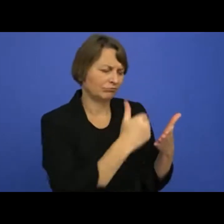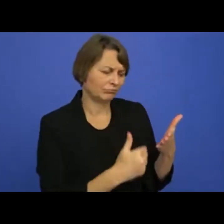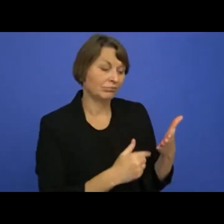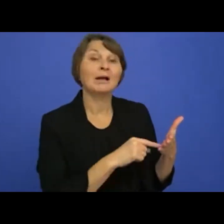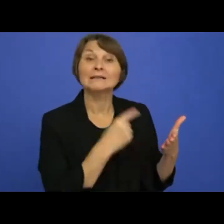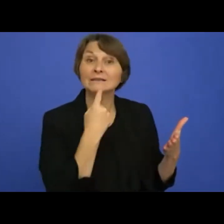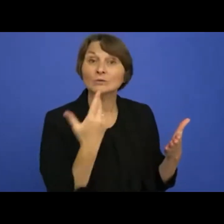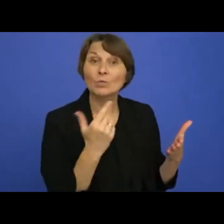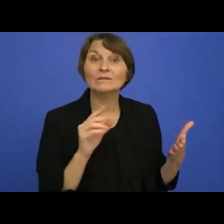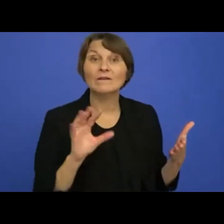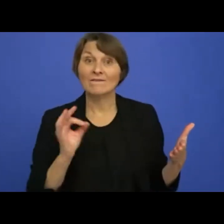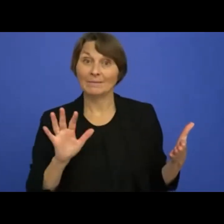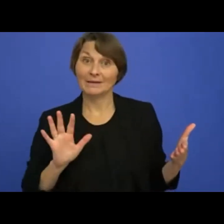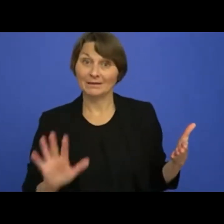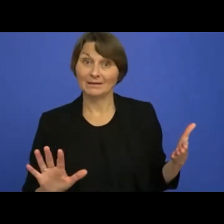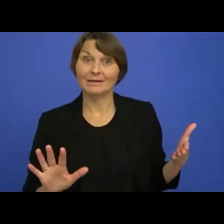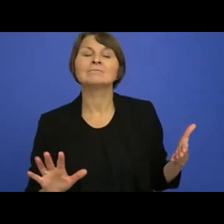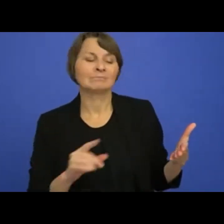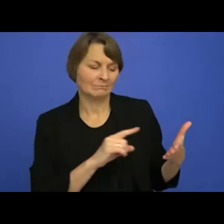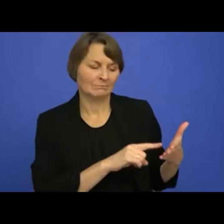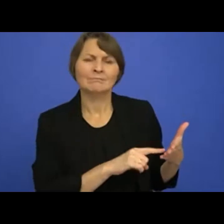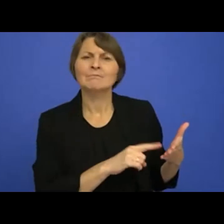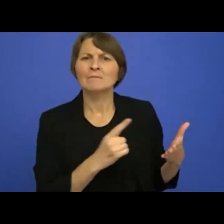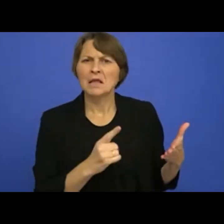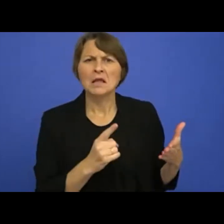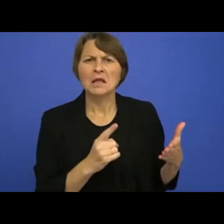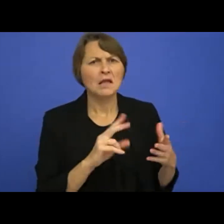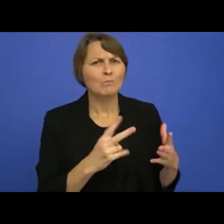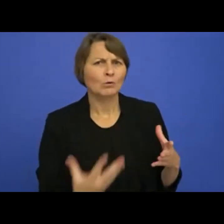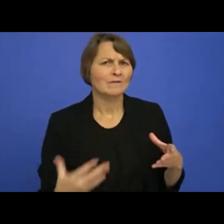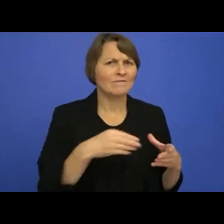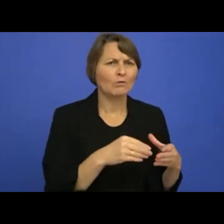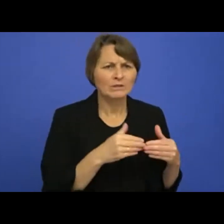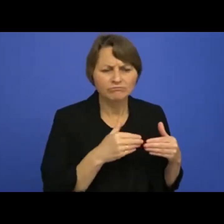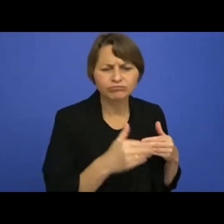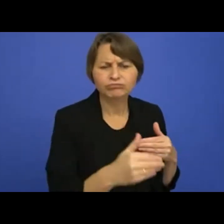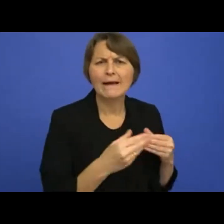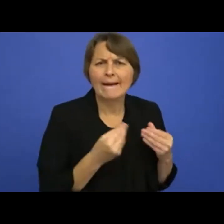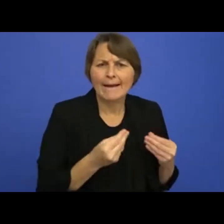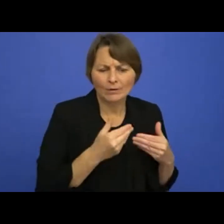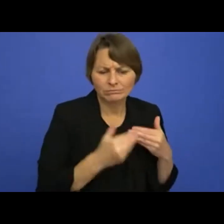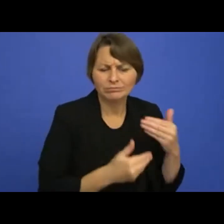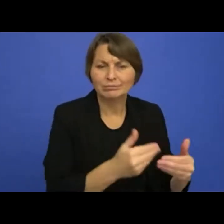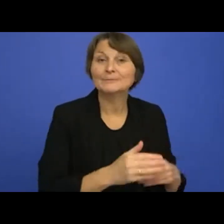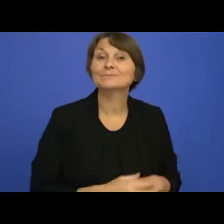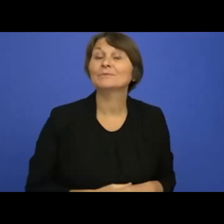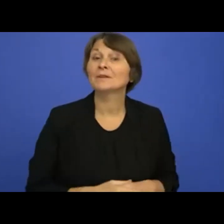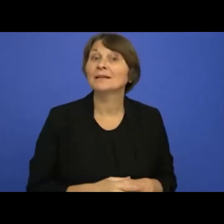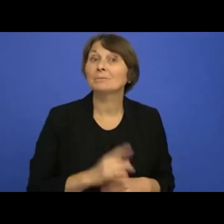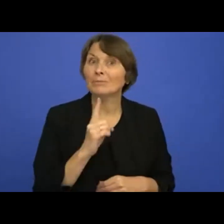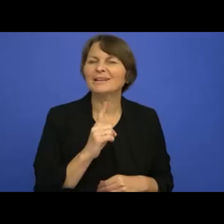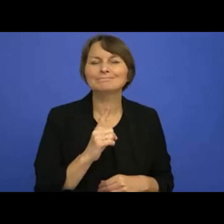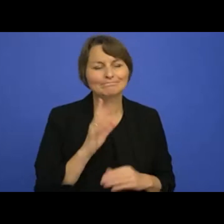programme, eh bien, on reconnaît le rôle essentiel des familles dans tout le parcours éducatif